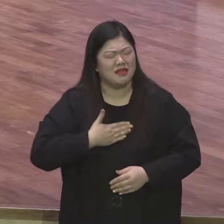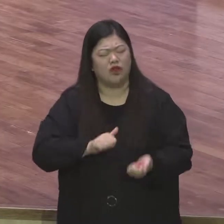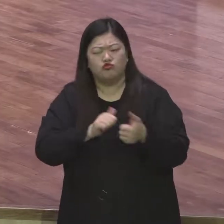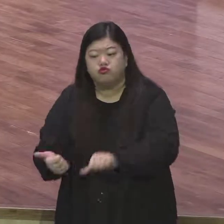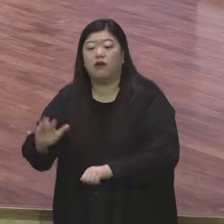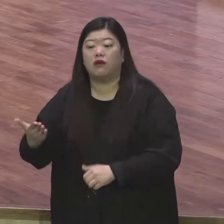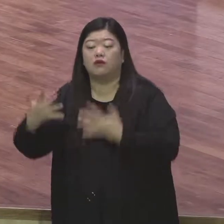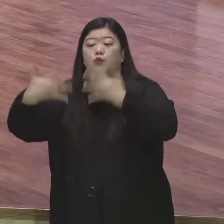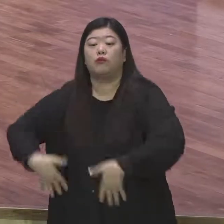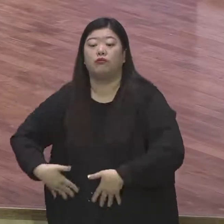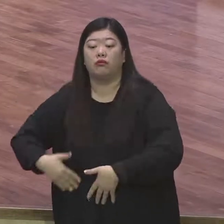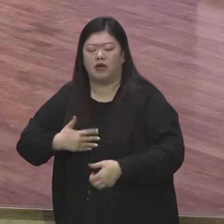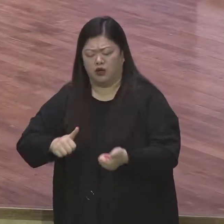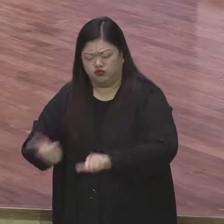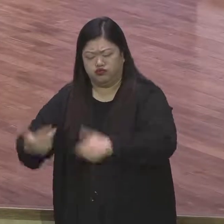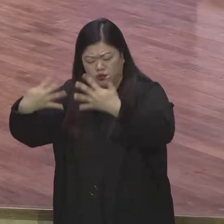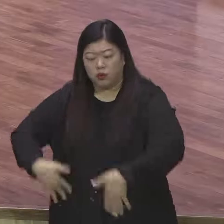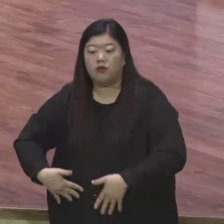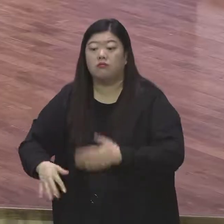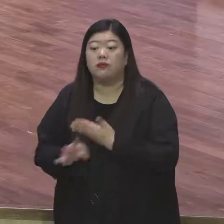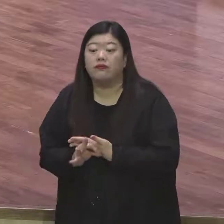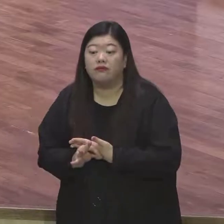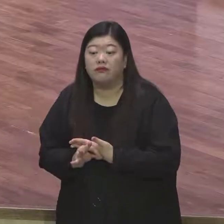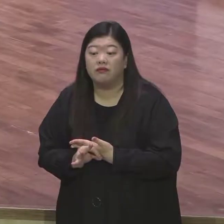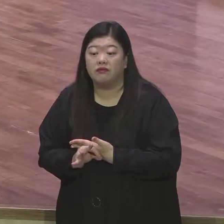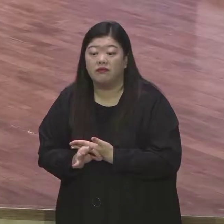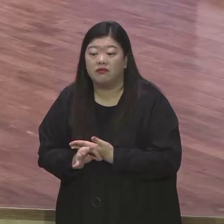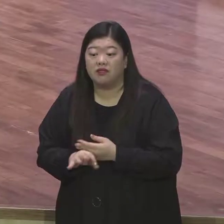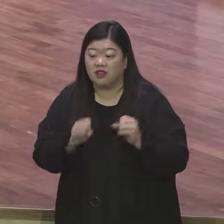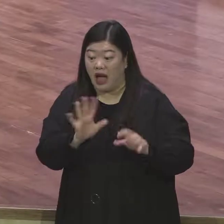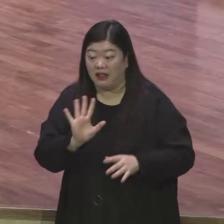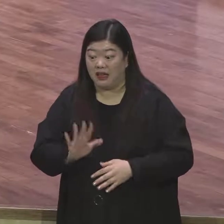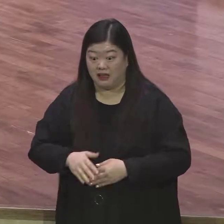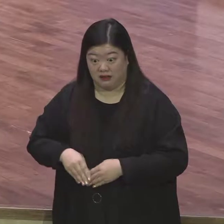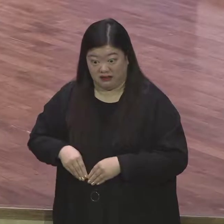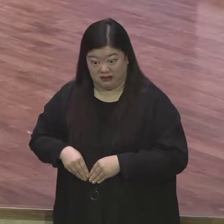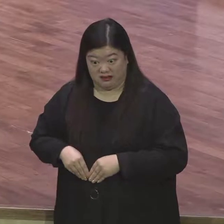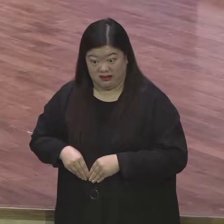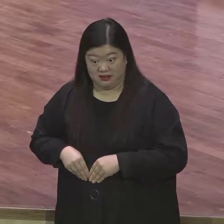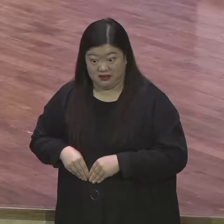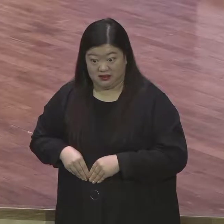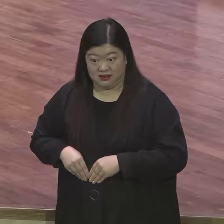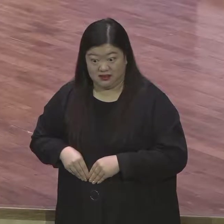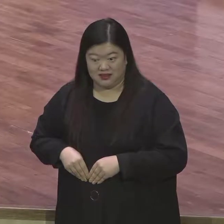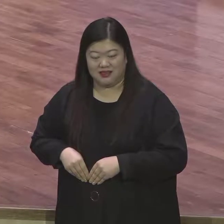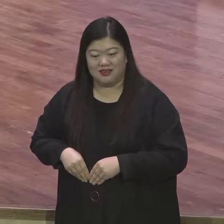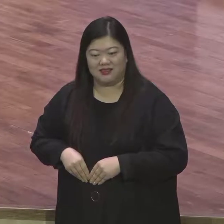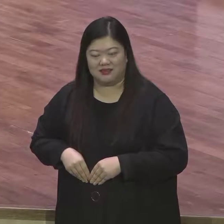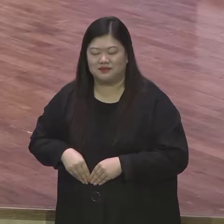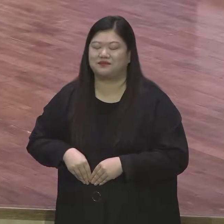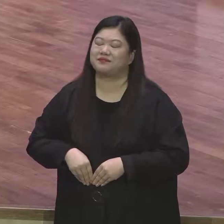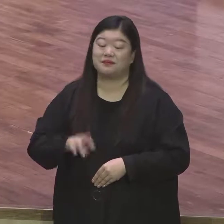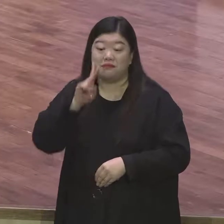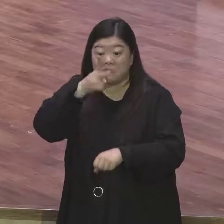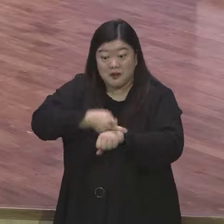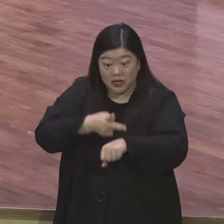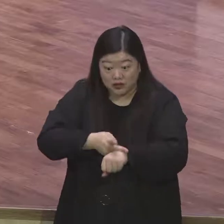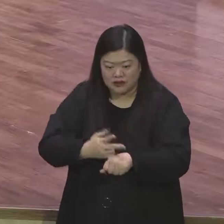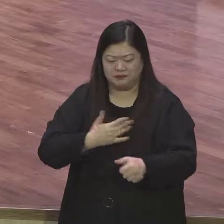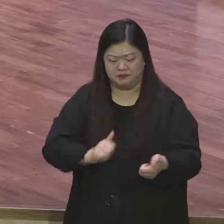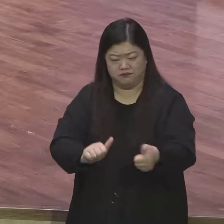빌립보서 1장 12절에 형제들아 내가 당한 일이 도리어 복음 전파에 진전이 된 줄을